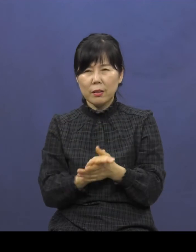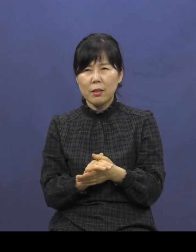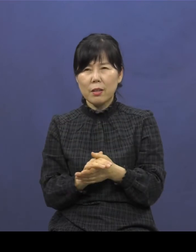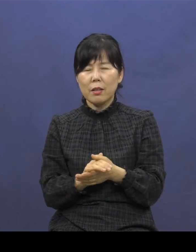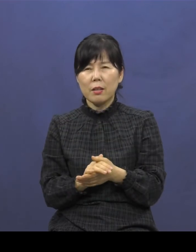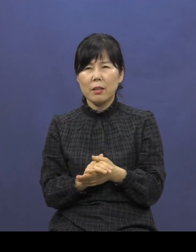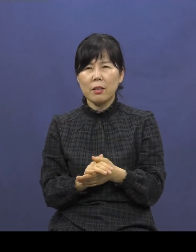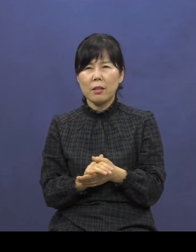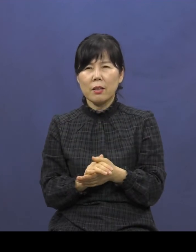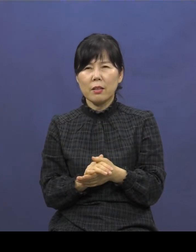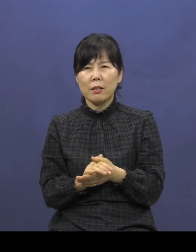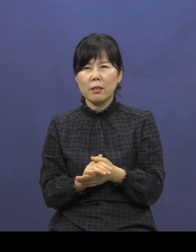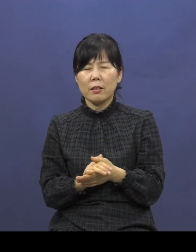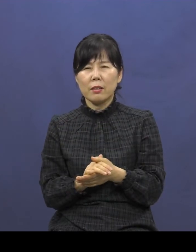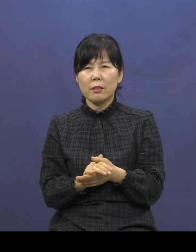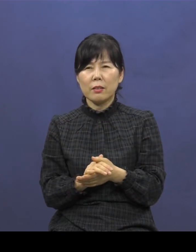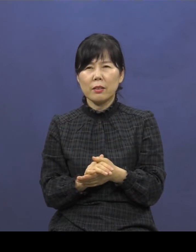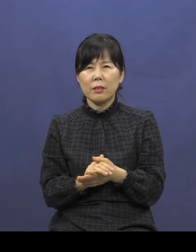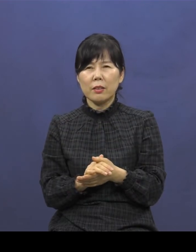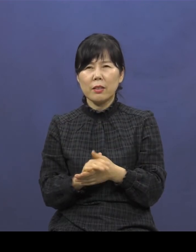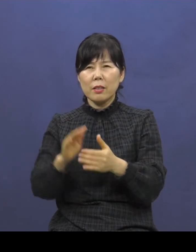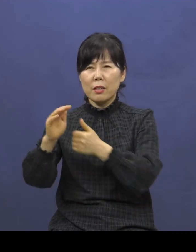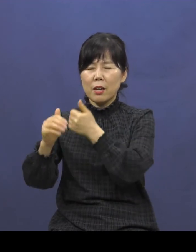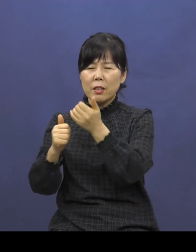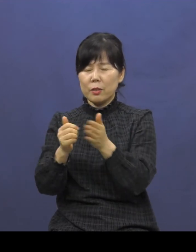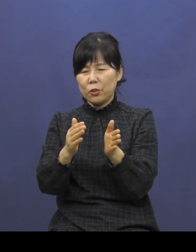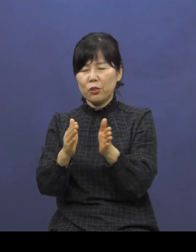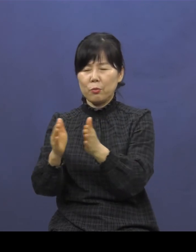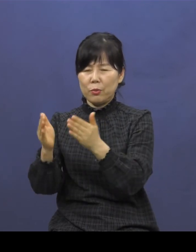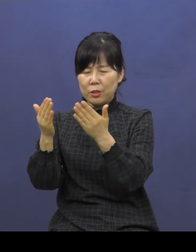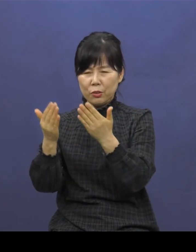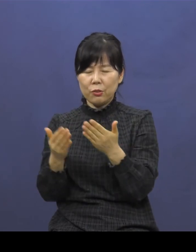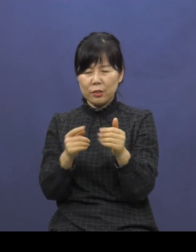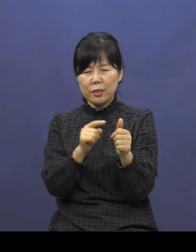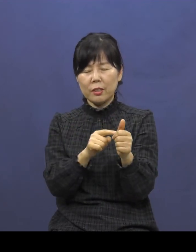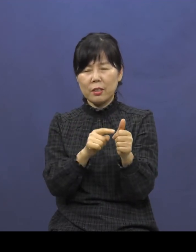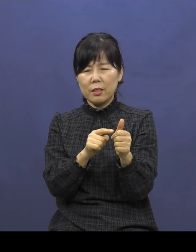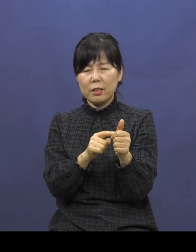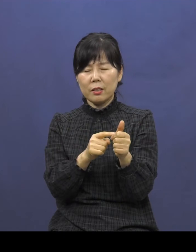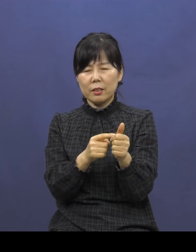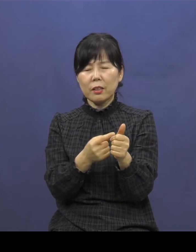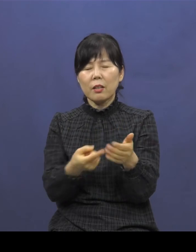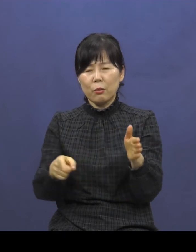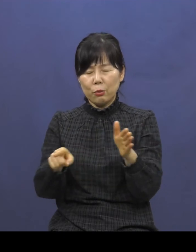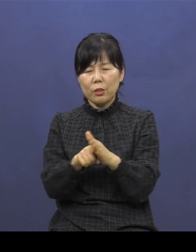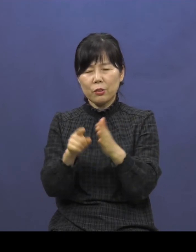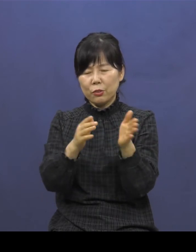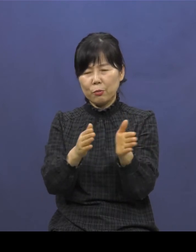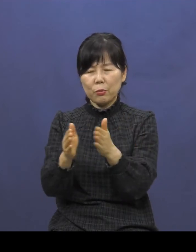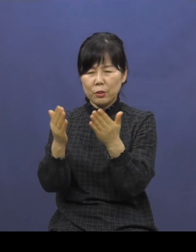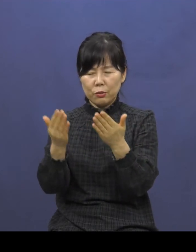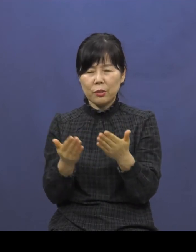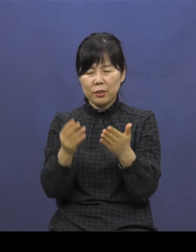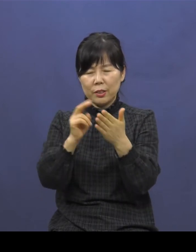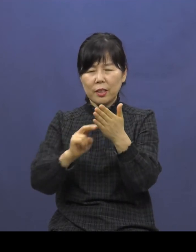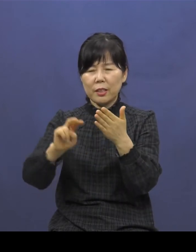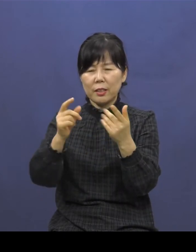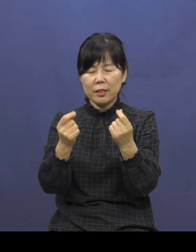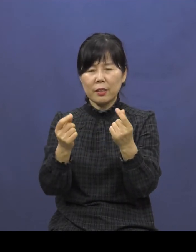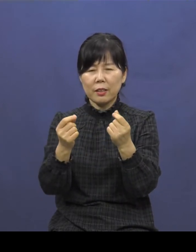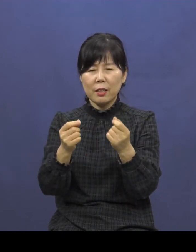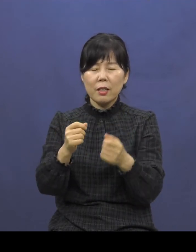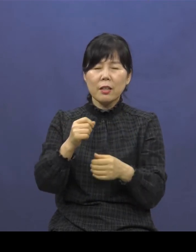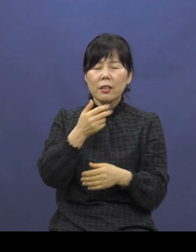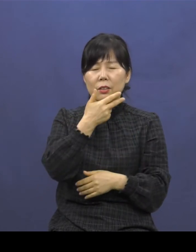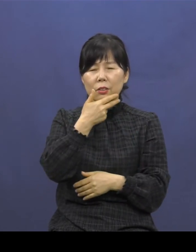그분 자체가 찬양을 좋아하기도 하지만 정말 하나님이 그를 위해 준비한 찬양이 있었어요.